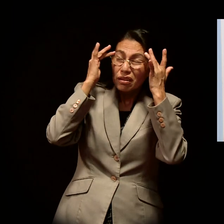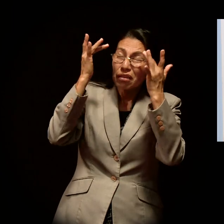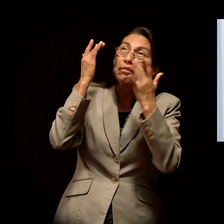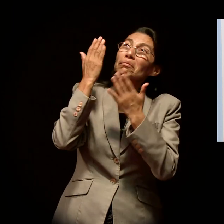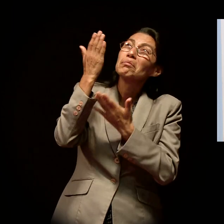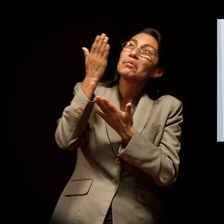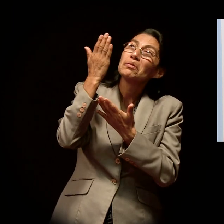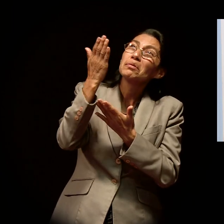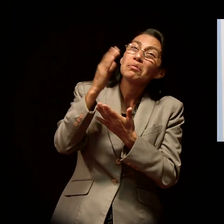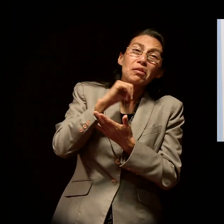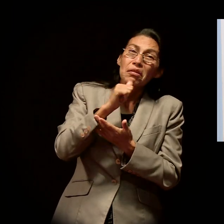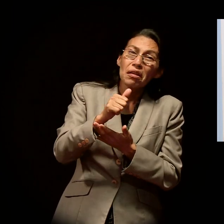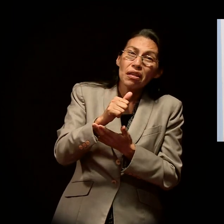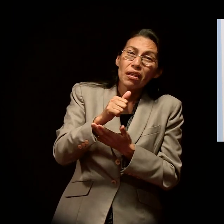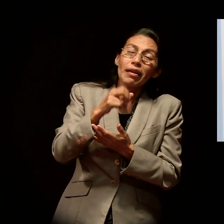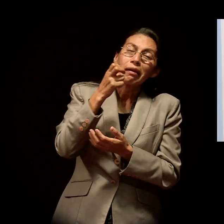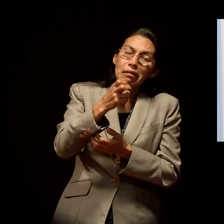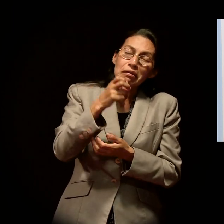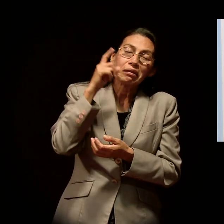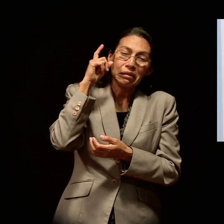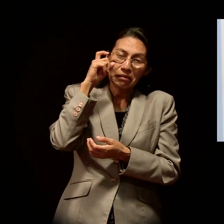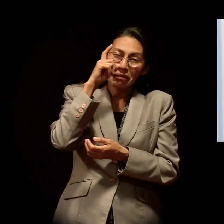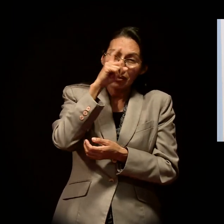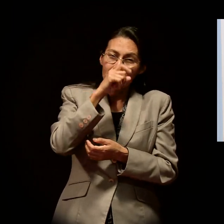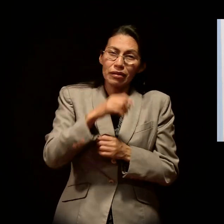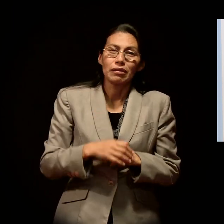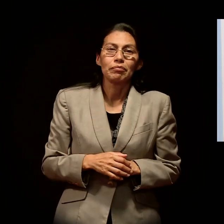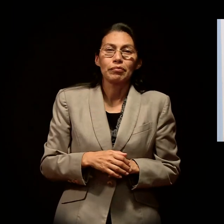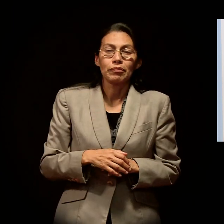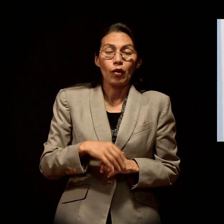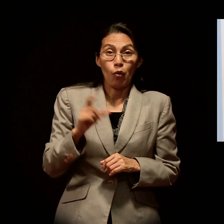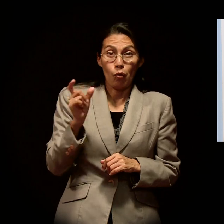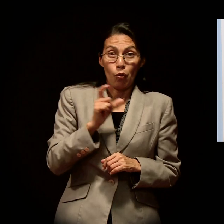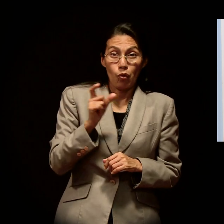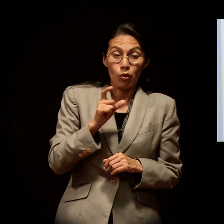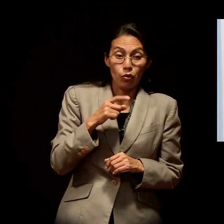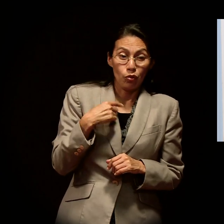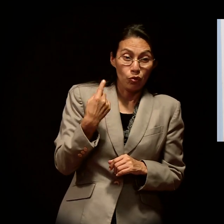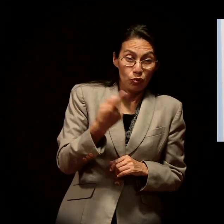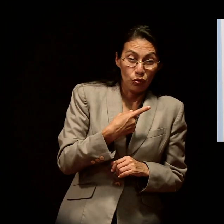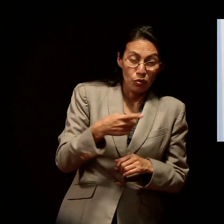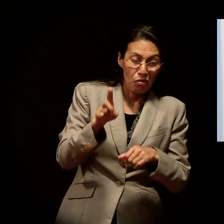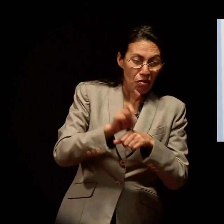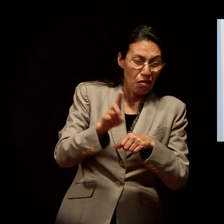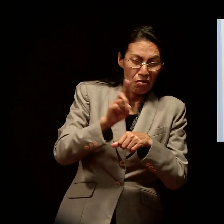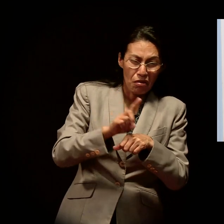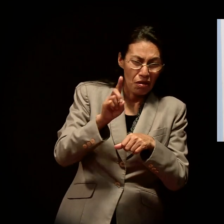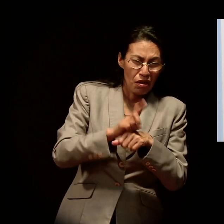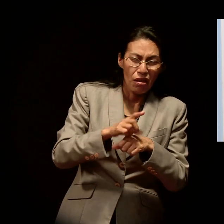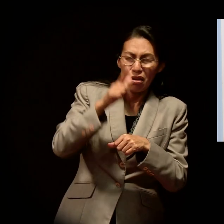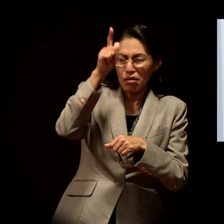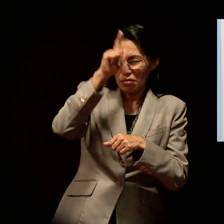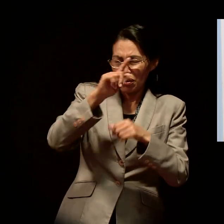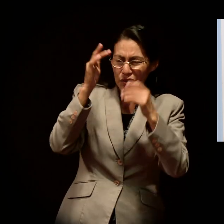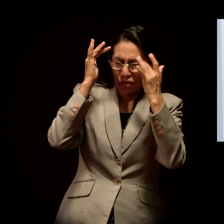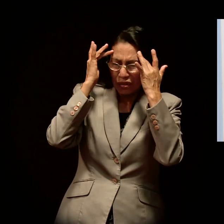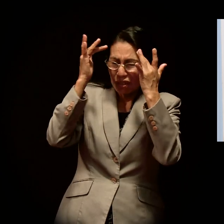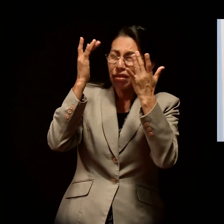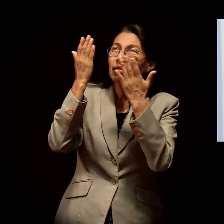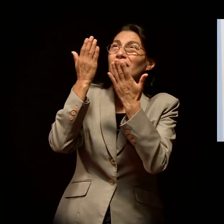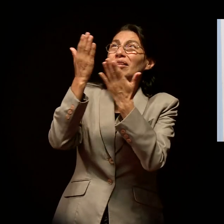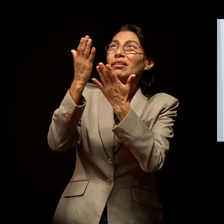vidas y esto pues es fatal para nuestra vida de ese día pero cuando el espíritu santo te bautiza